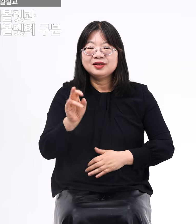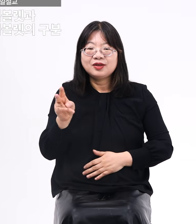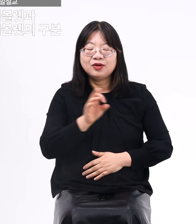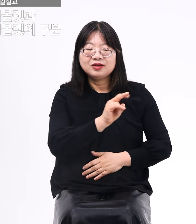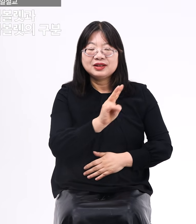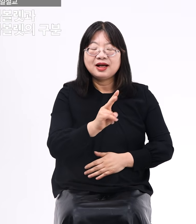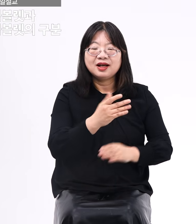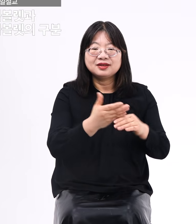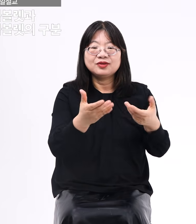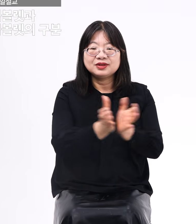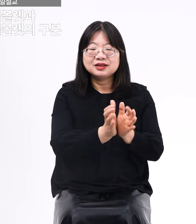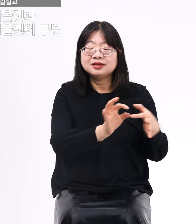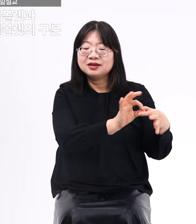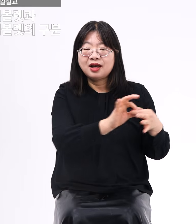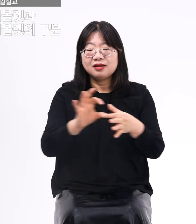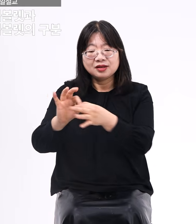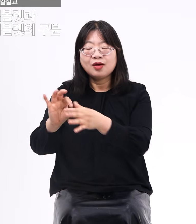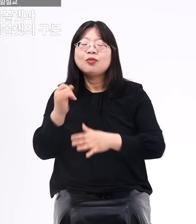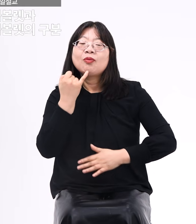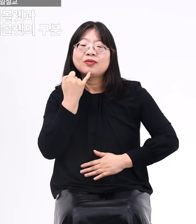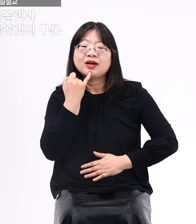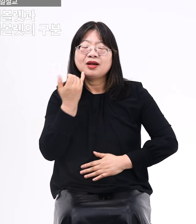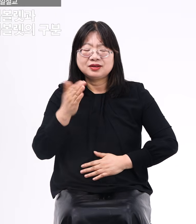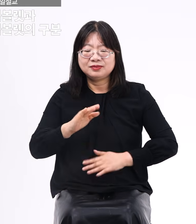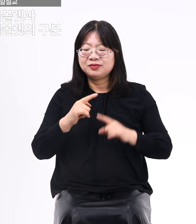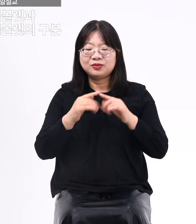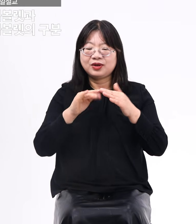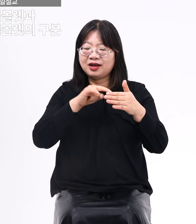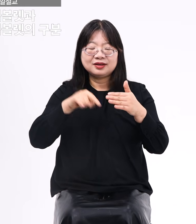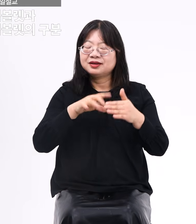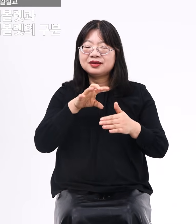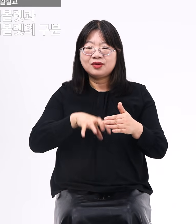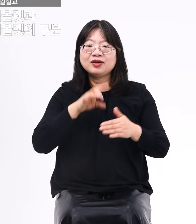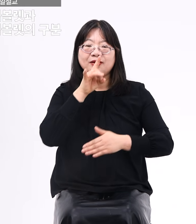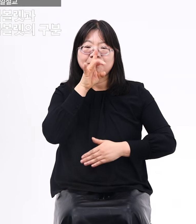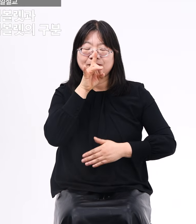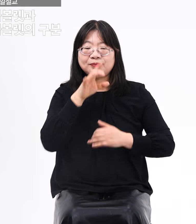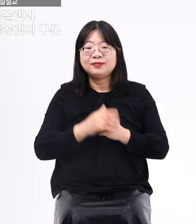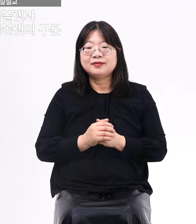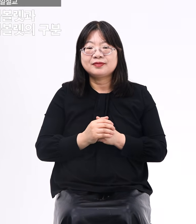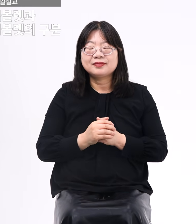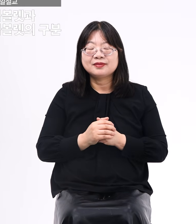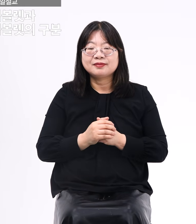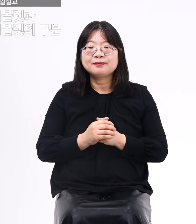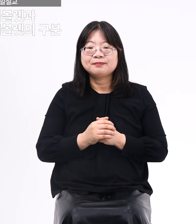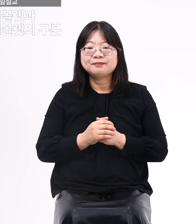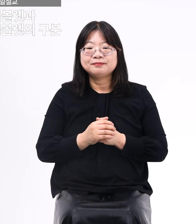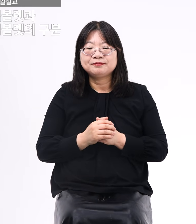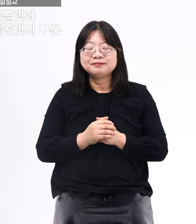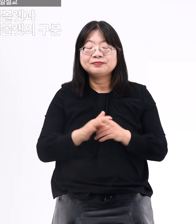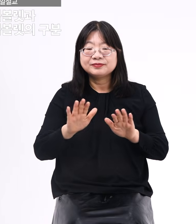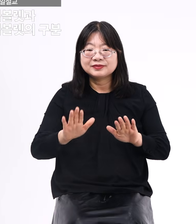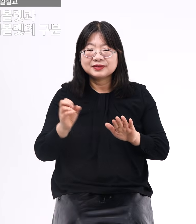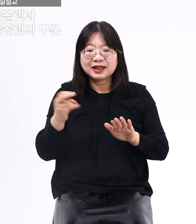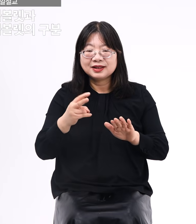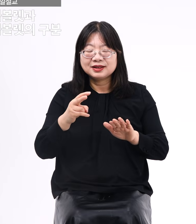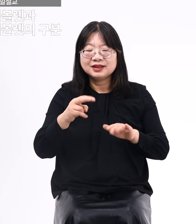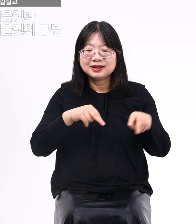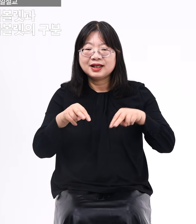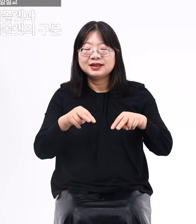야당도 하시고. 자, 그런데 나머지 사사의 기록을 한번 볼까요?